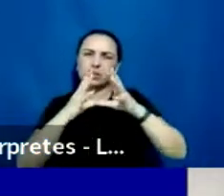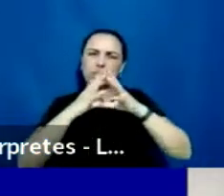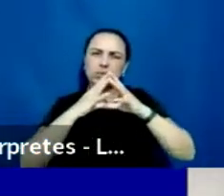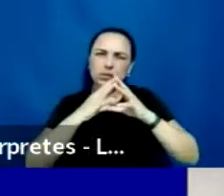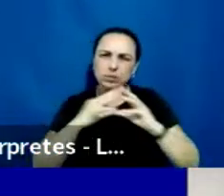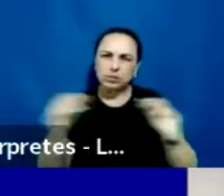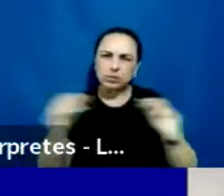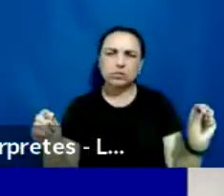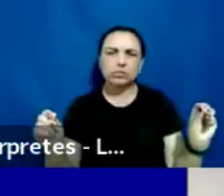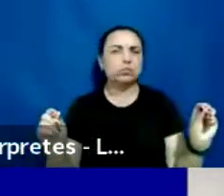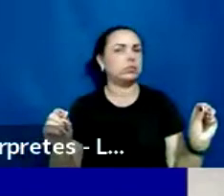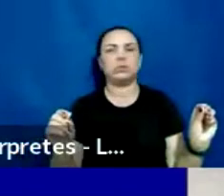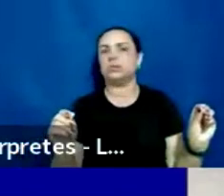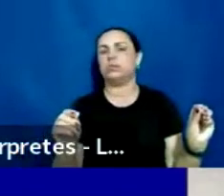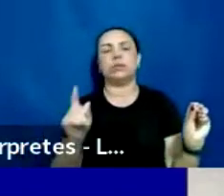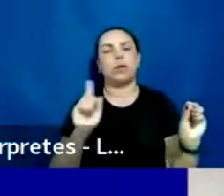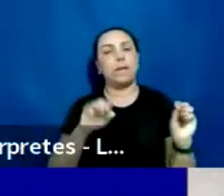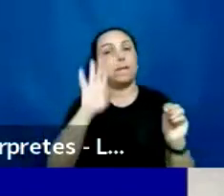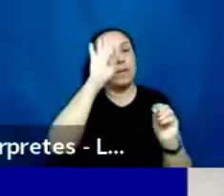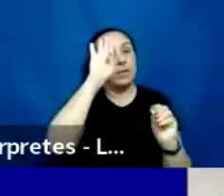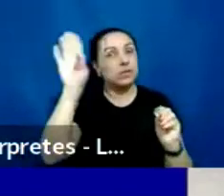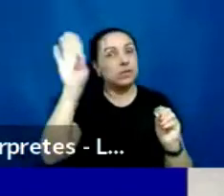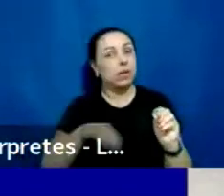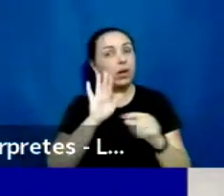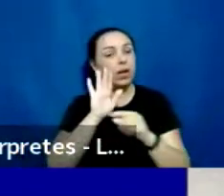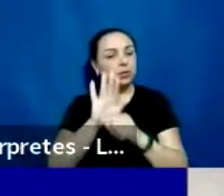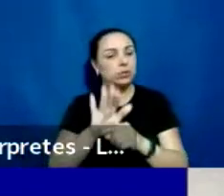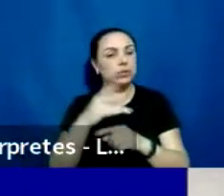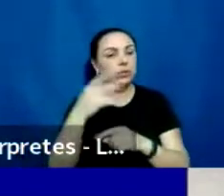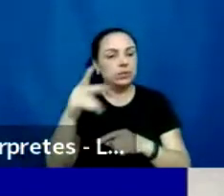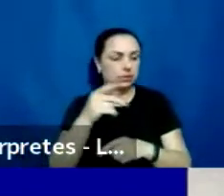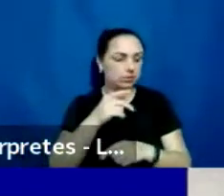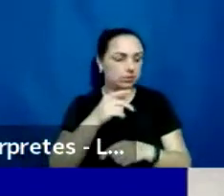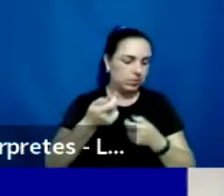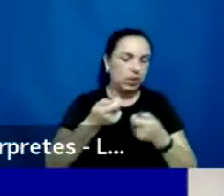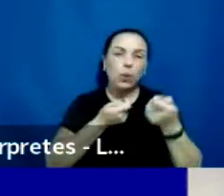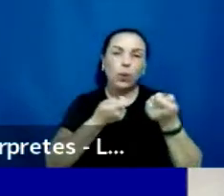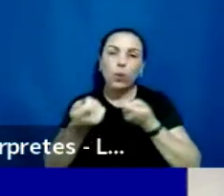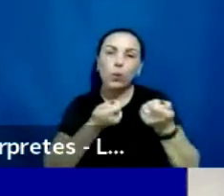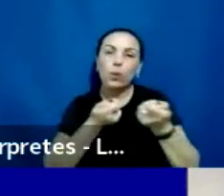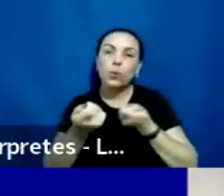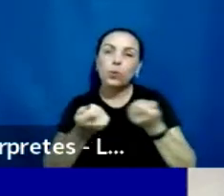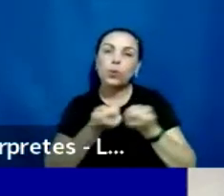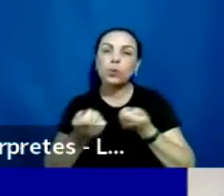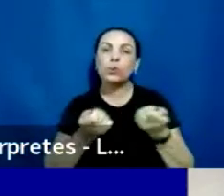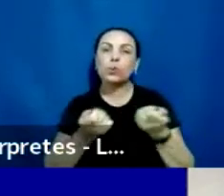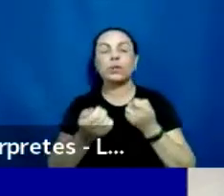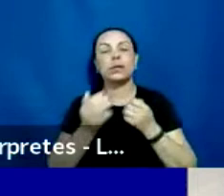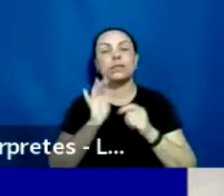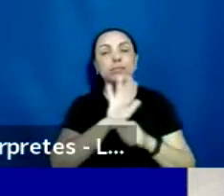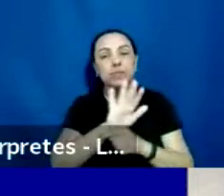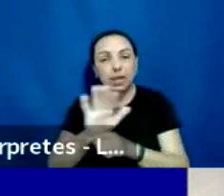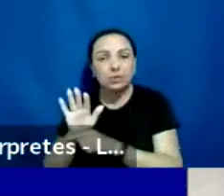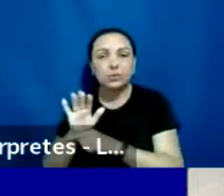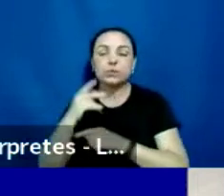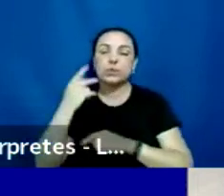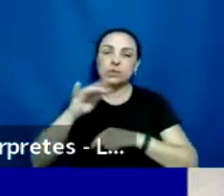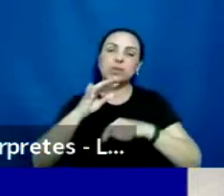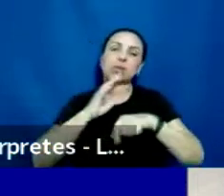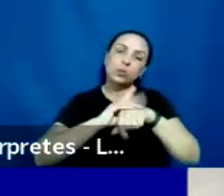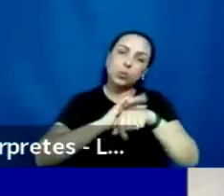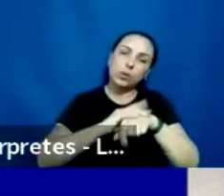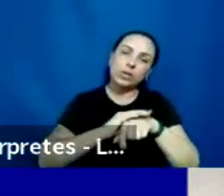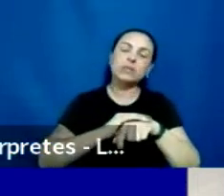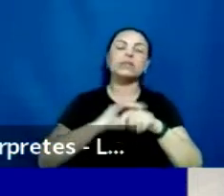curar as doenças, mas sim magnetizar a água, e ele é um coadjuvante no tratamento que vai